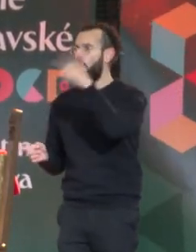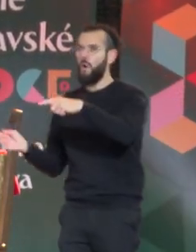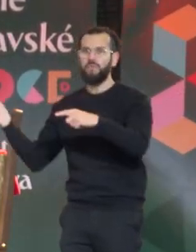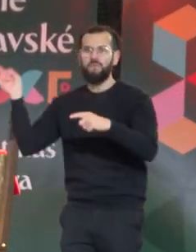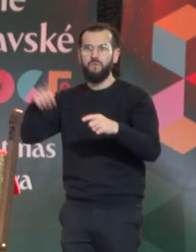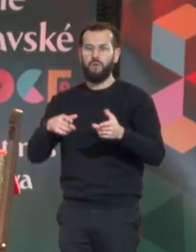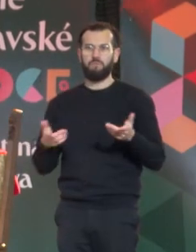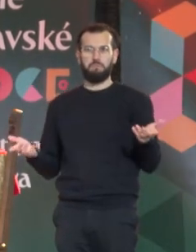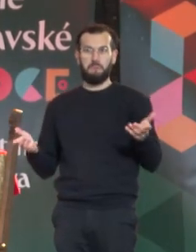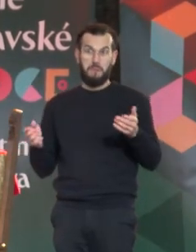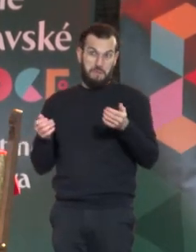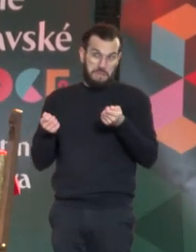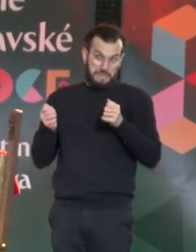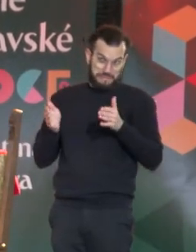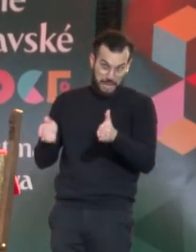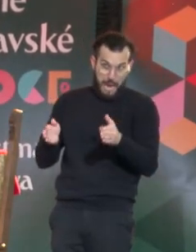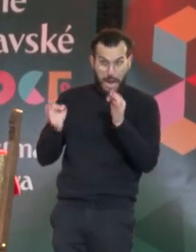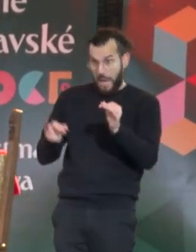Sánkovanie je podľa všetkého zábava.